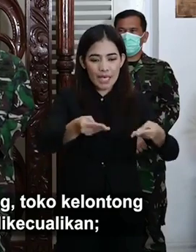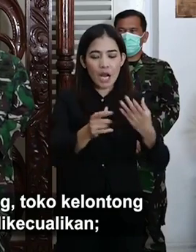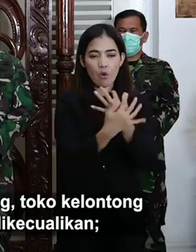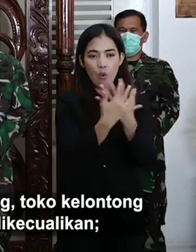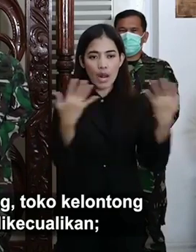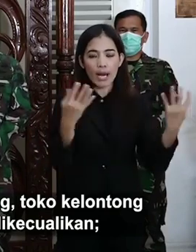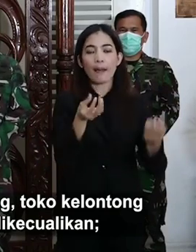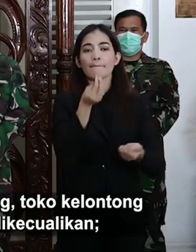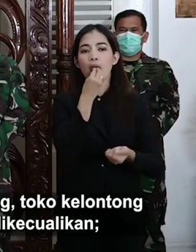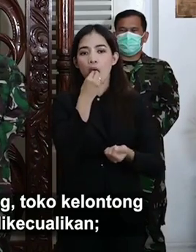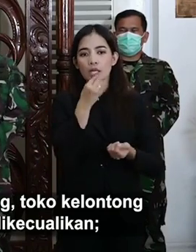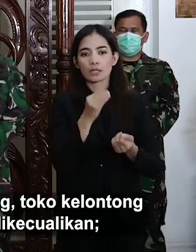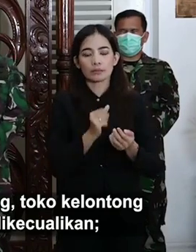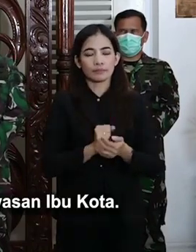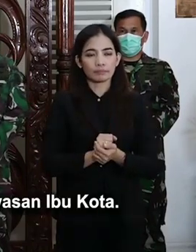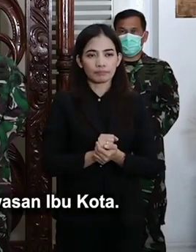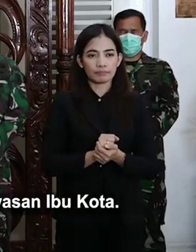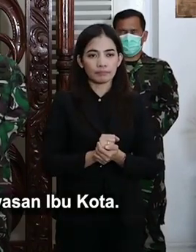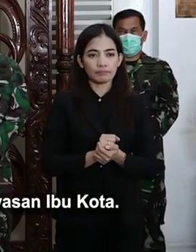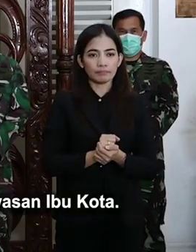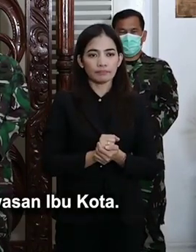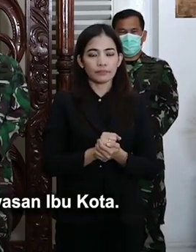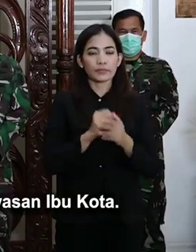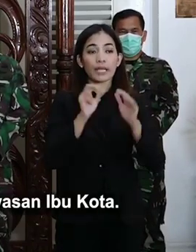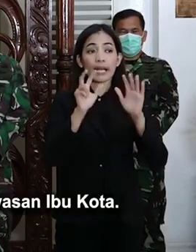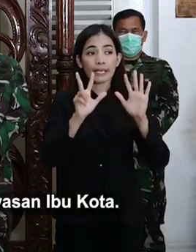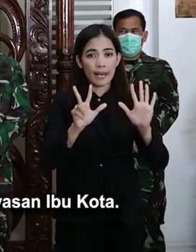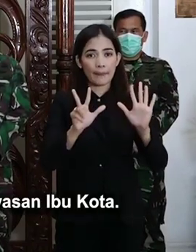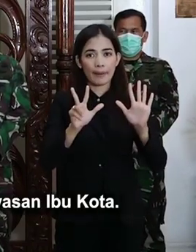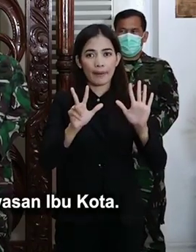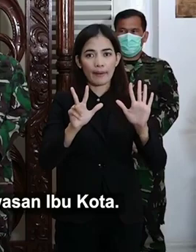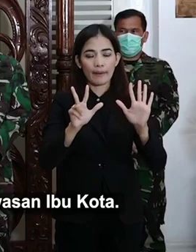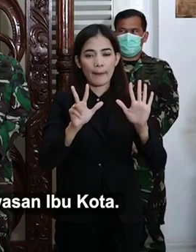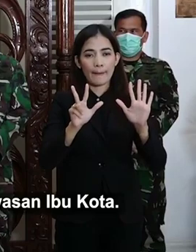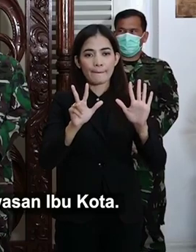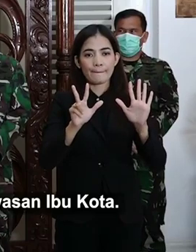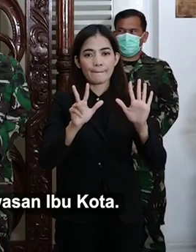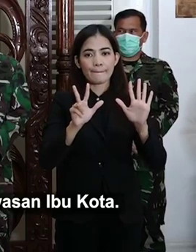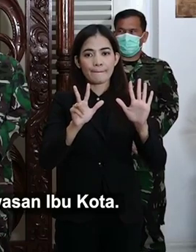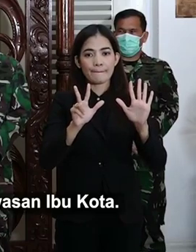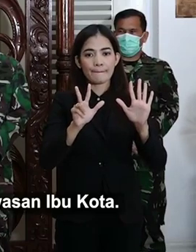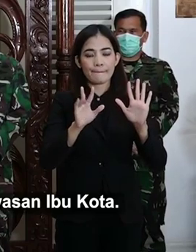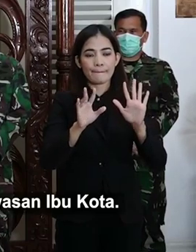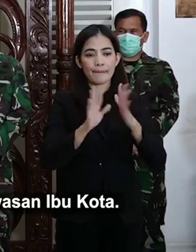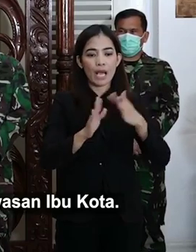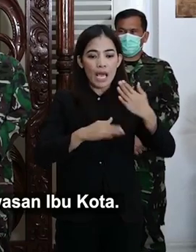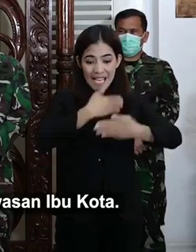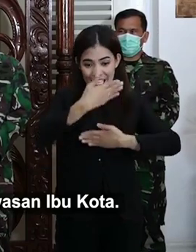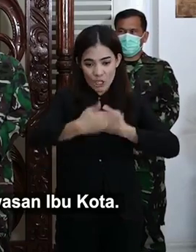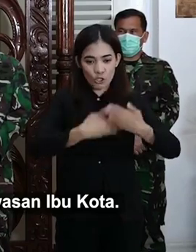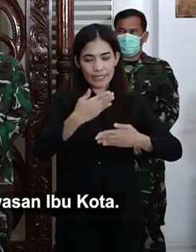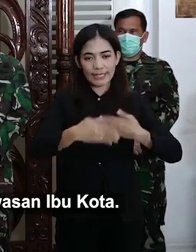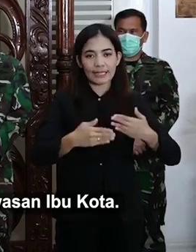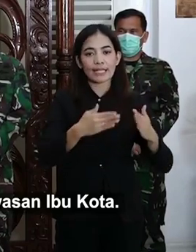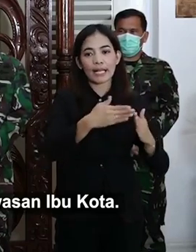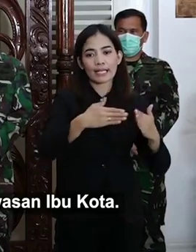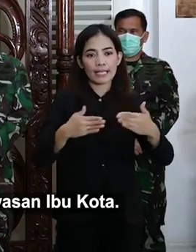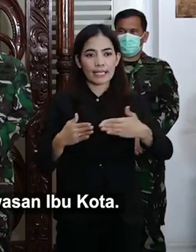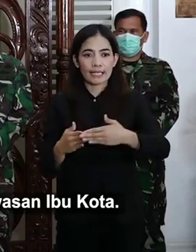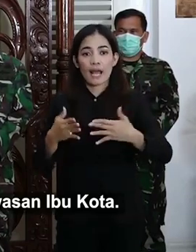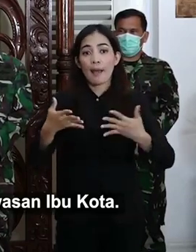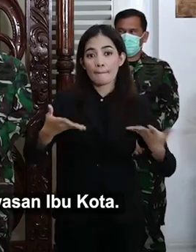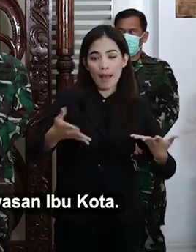warga, itu dikecualikan. Dan yang kedelapan adalah sektor industri strategis yang ada